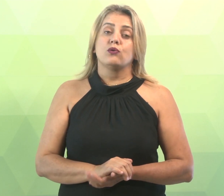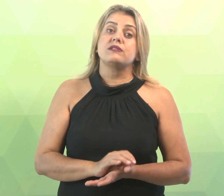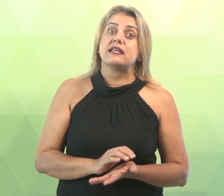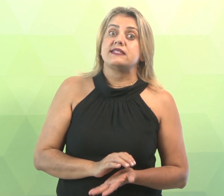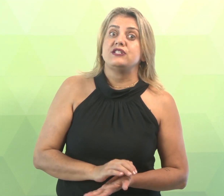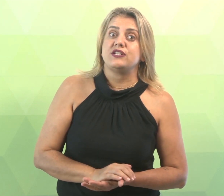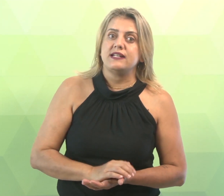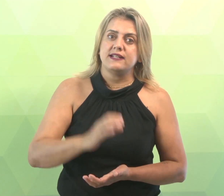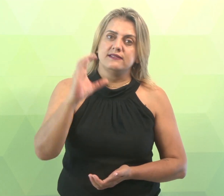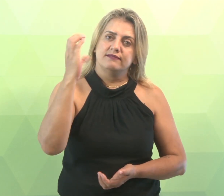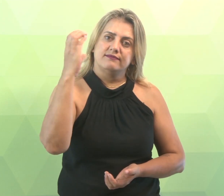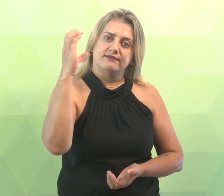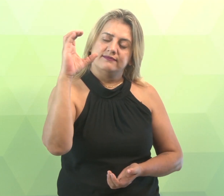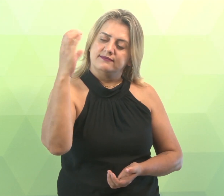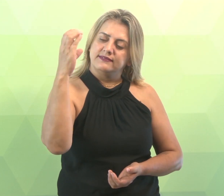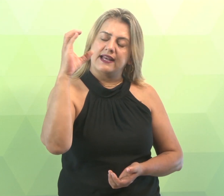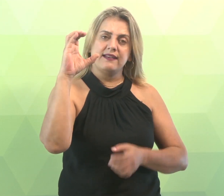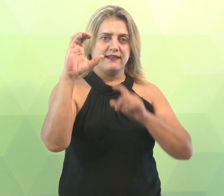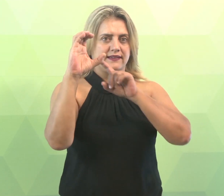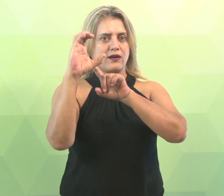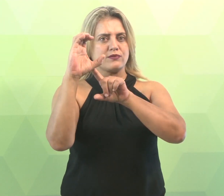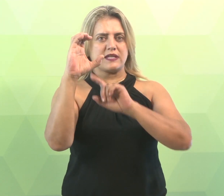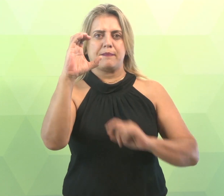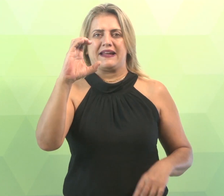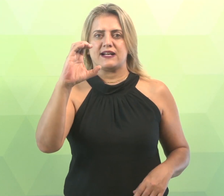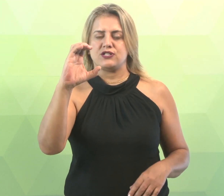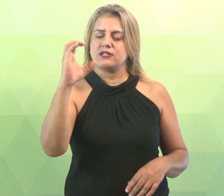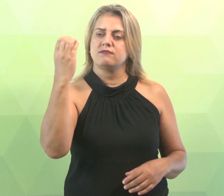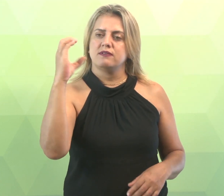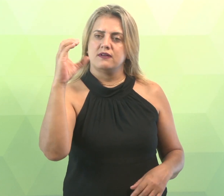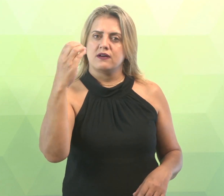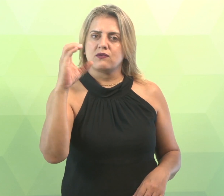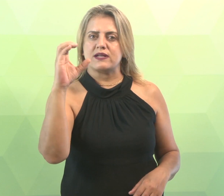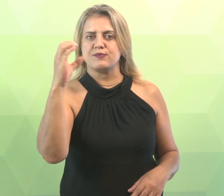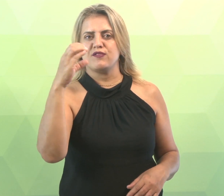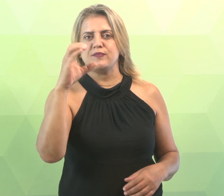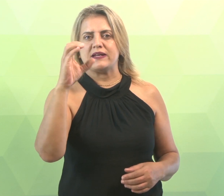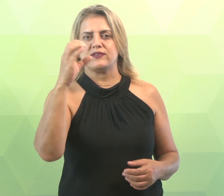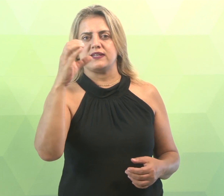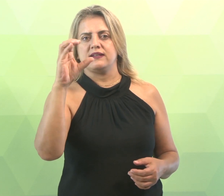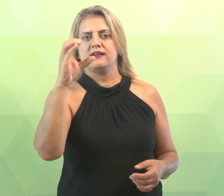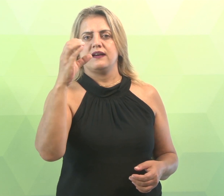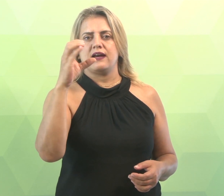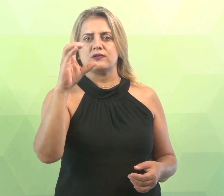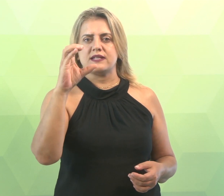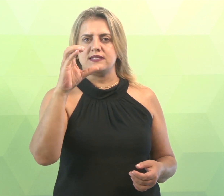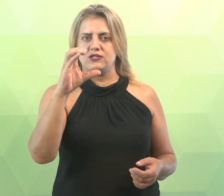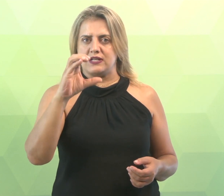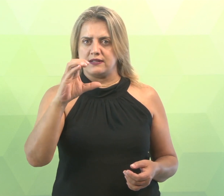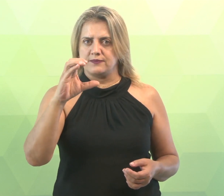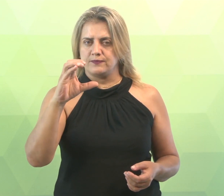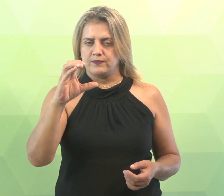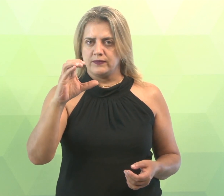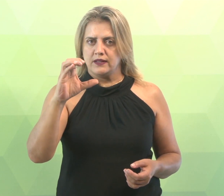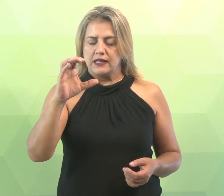C cedilha, né? Que é o C paradinho, com esse movimento aqui, é o C cedilha.